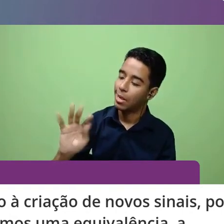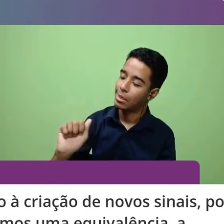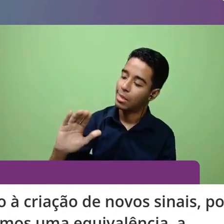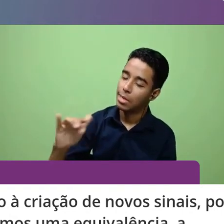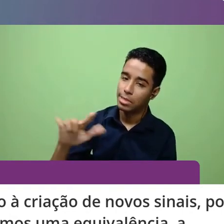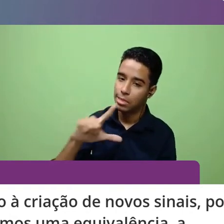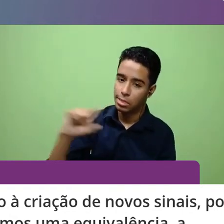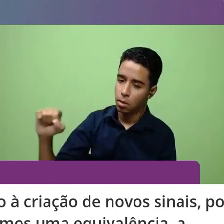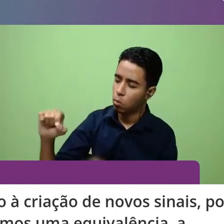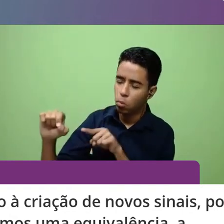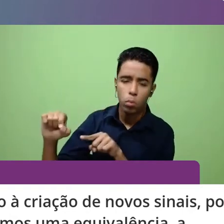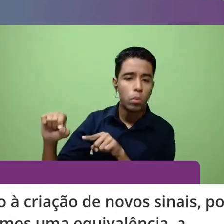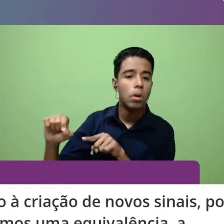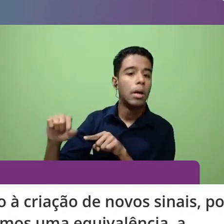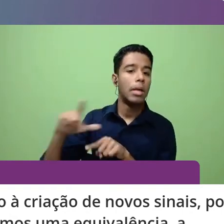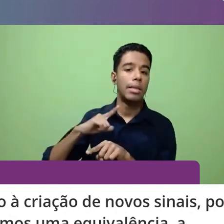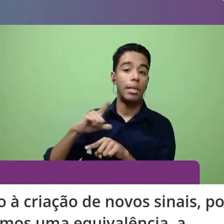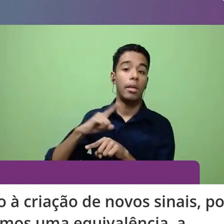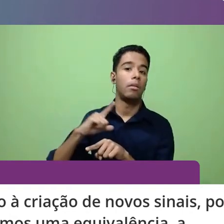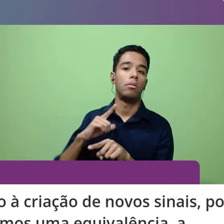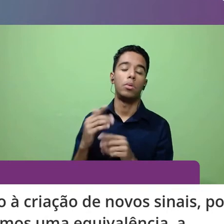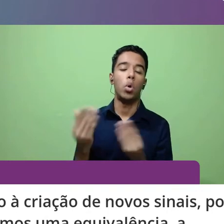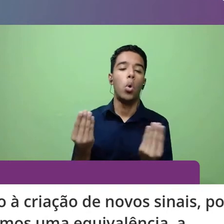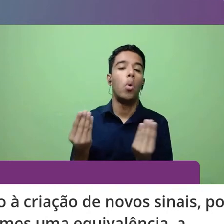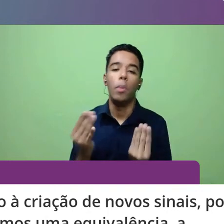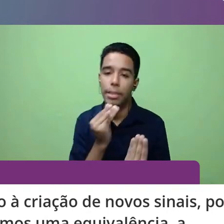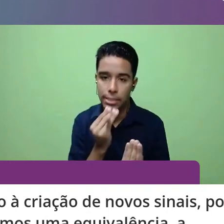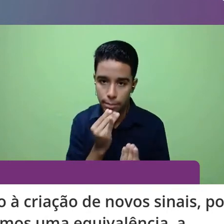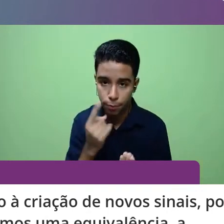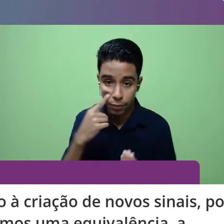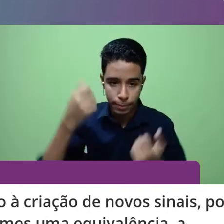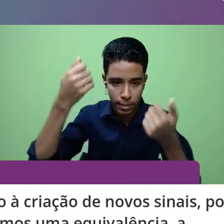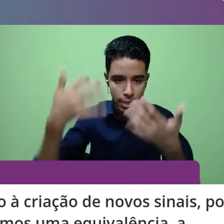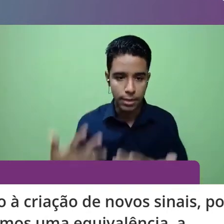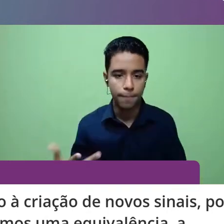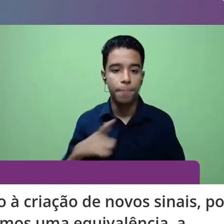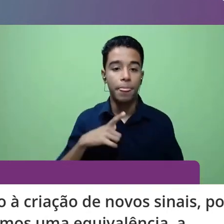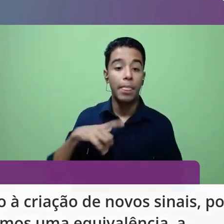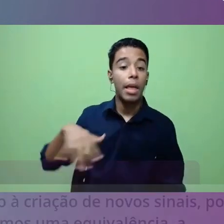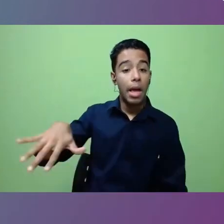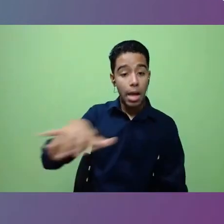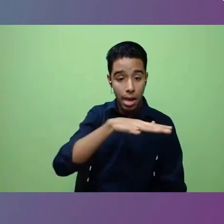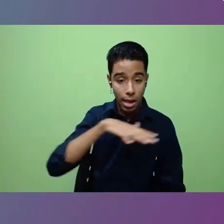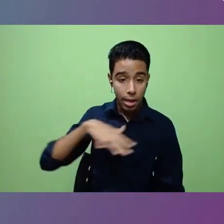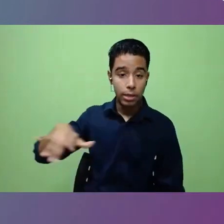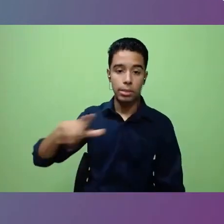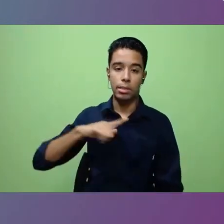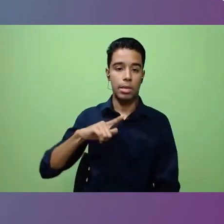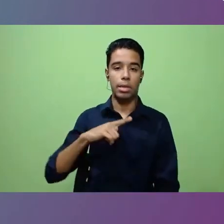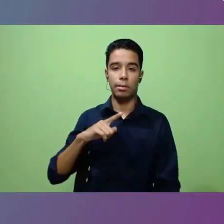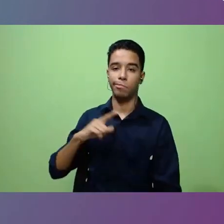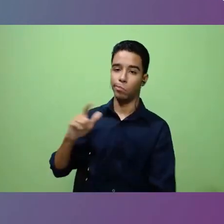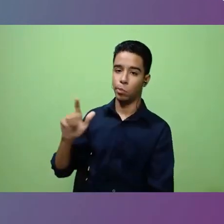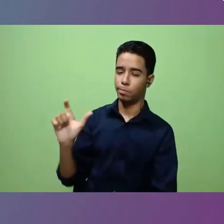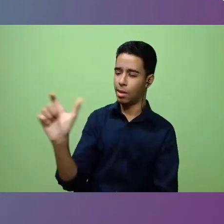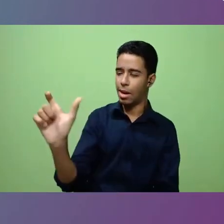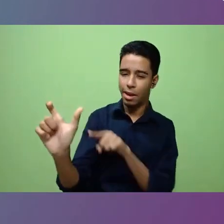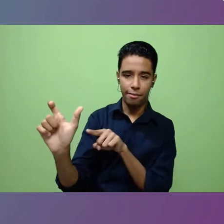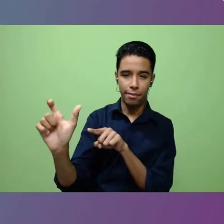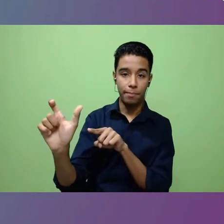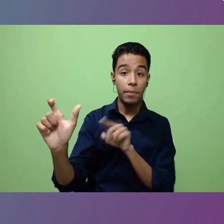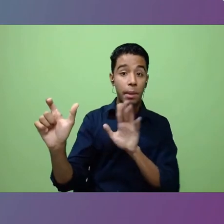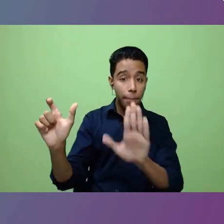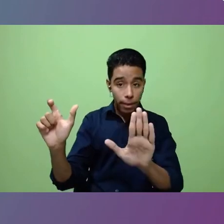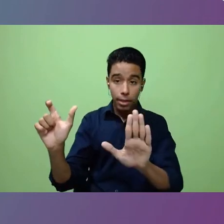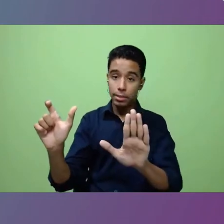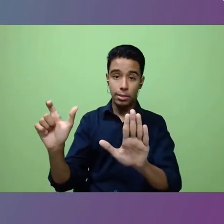correspondente canônico. O que isso quer dizer? Sabe quando a gente está interpretando, em determinado momento a gente não quer